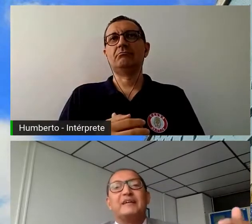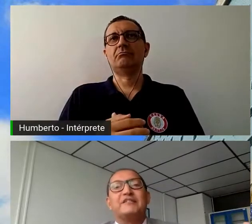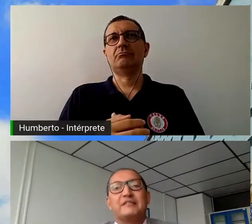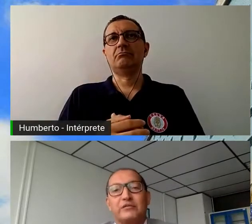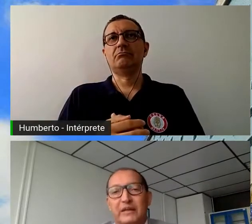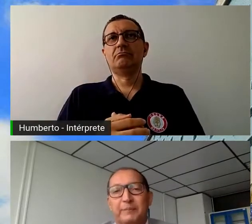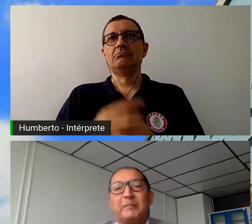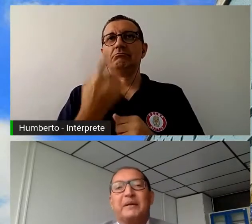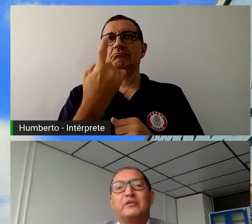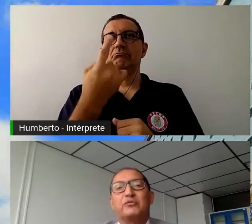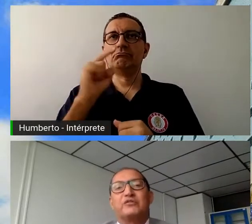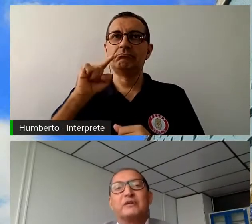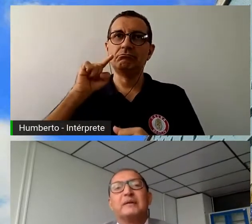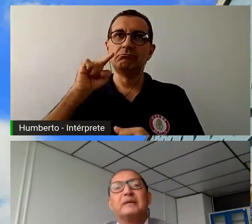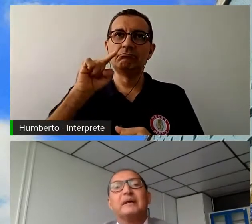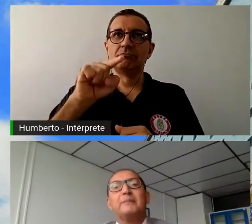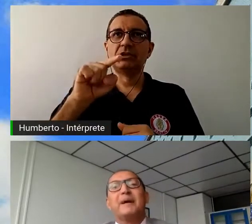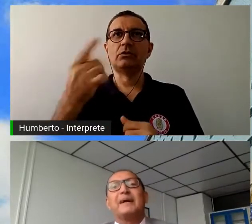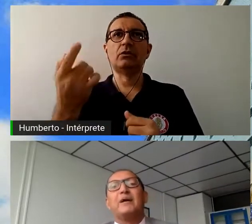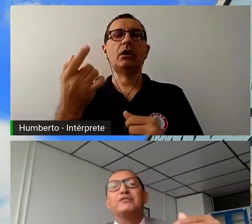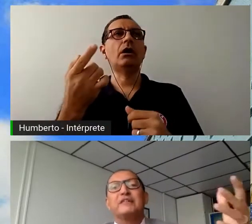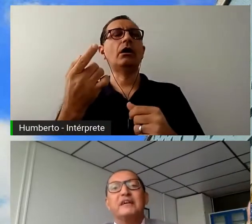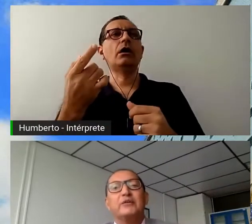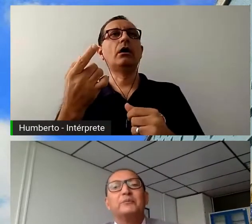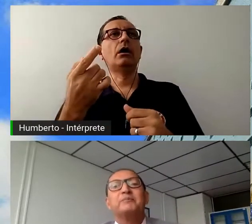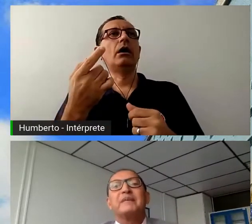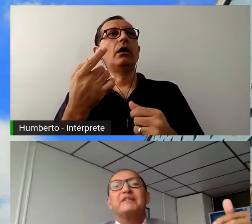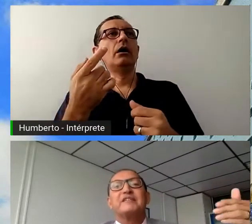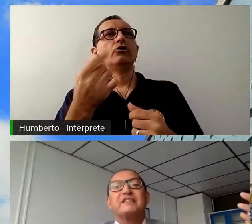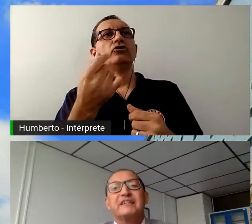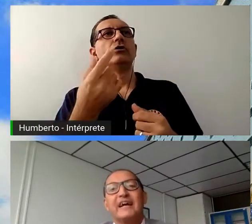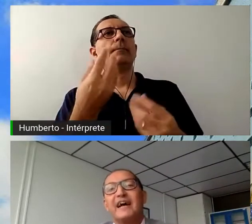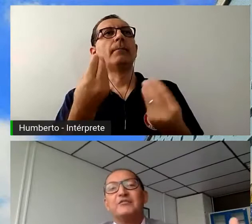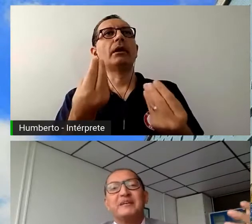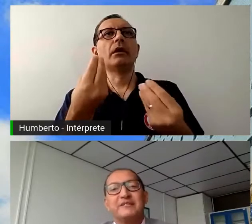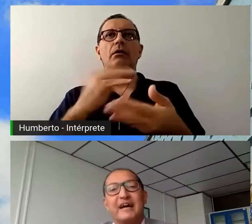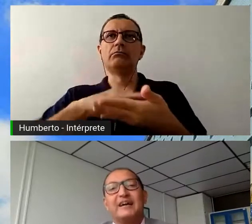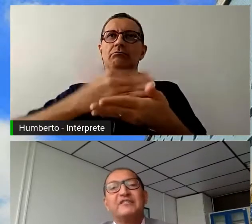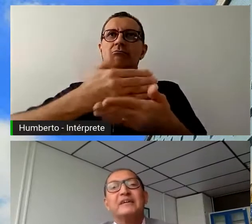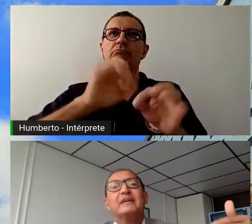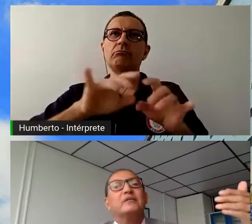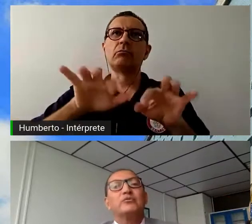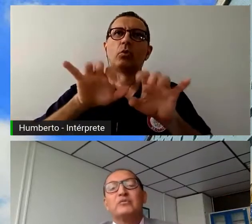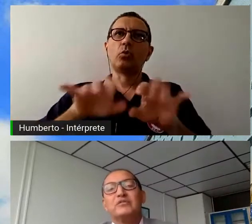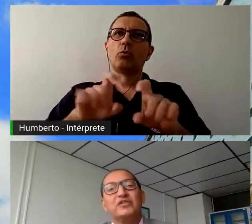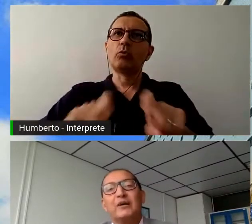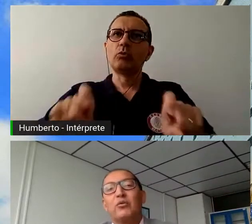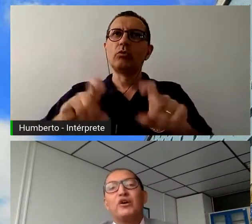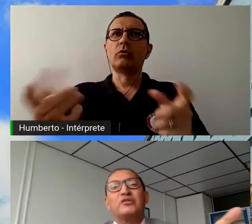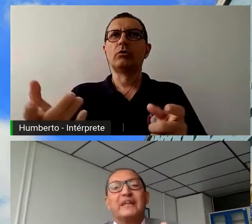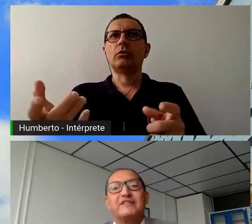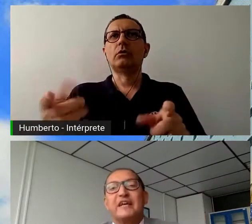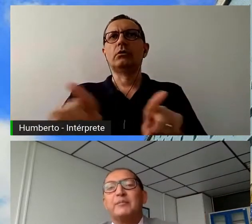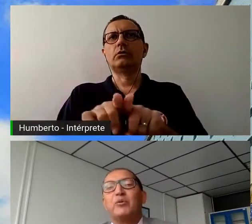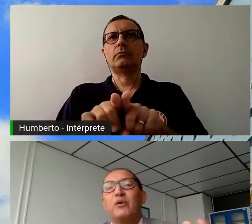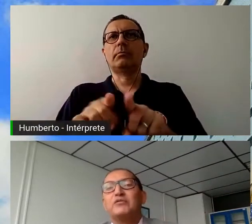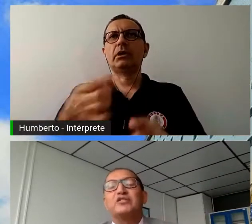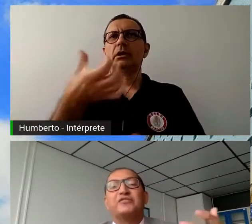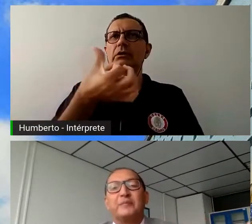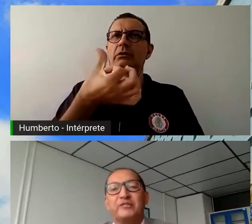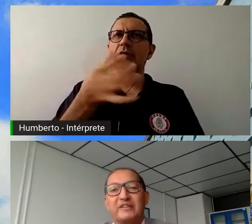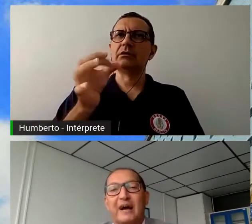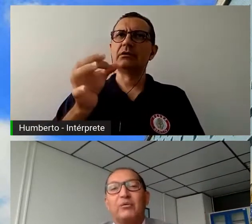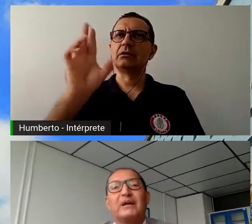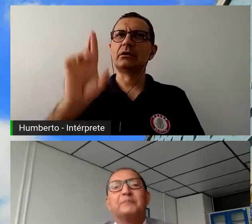R$1.000 para aquisição de equipamentos, né? Pagar auxílio de R$60 mensais de agosto a dezembro,